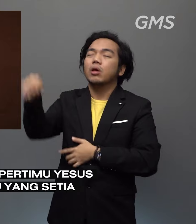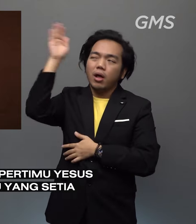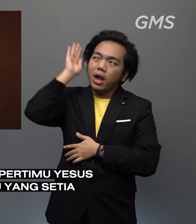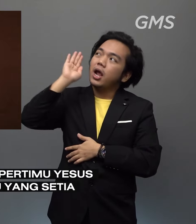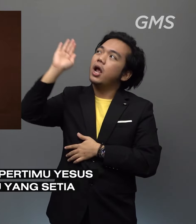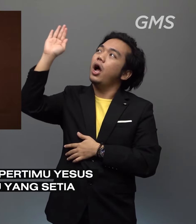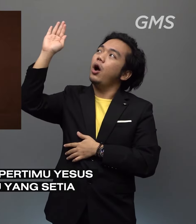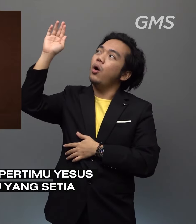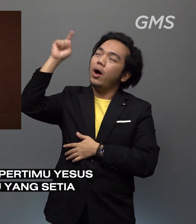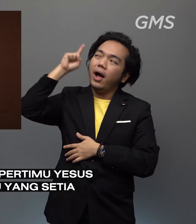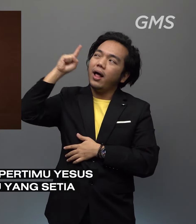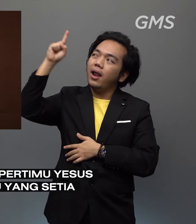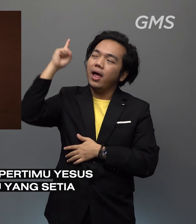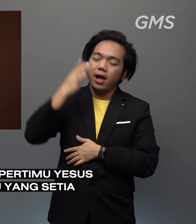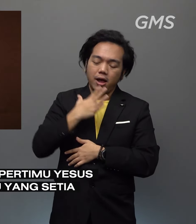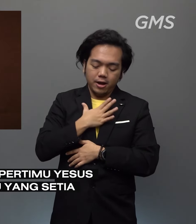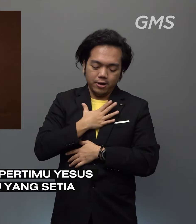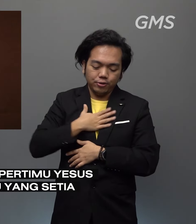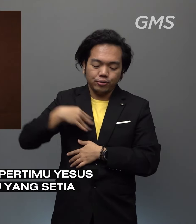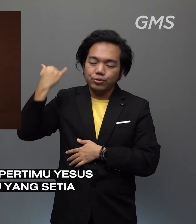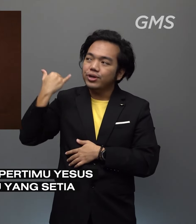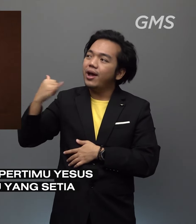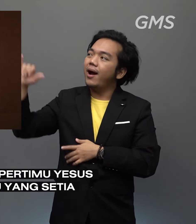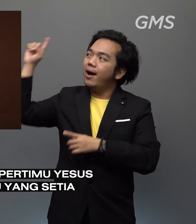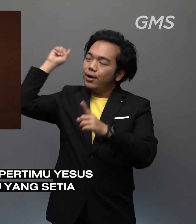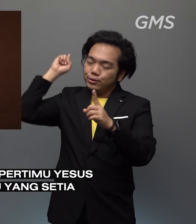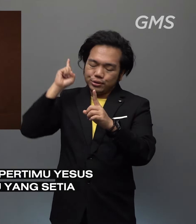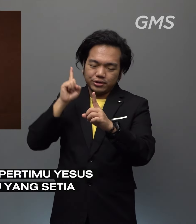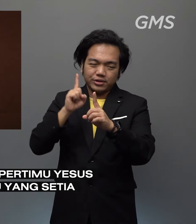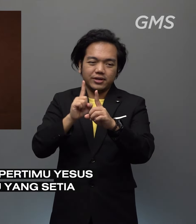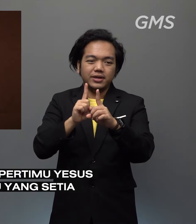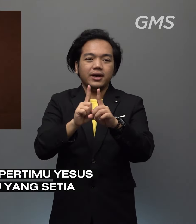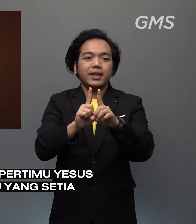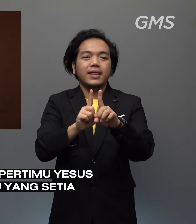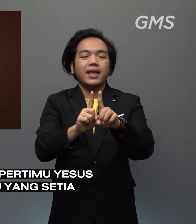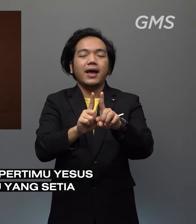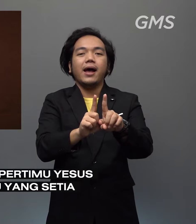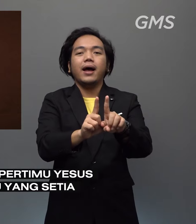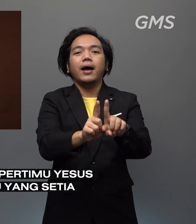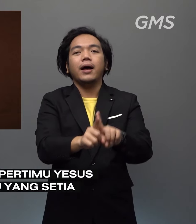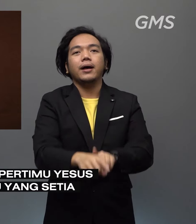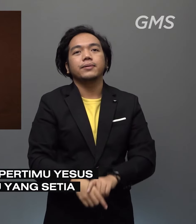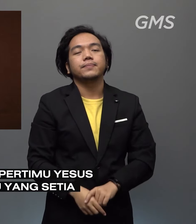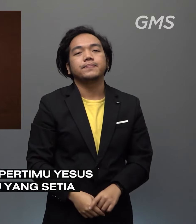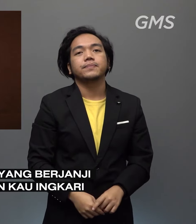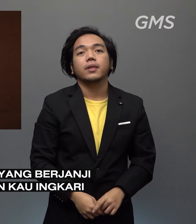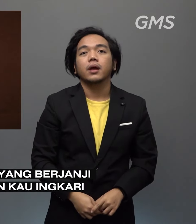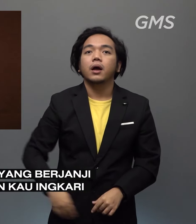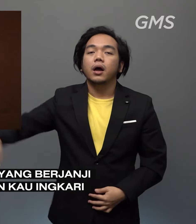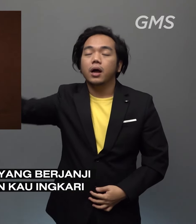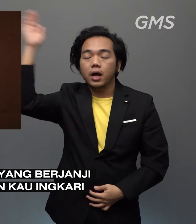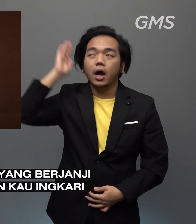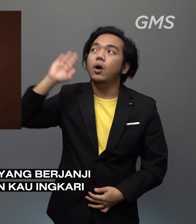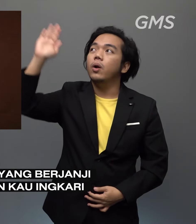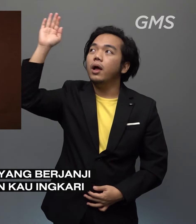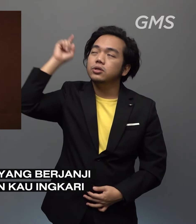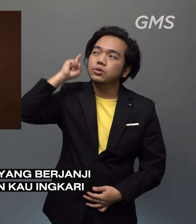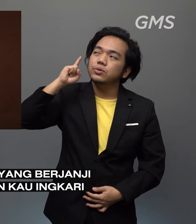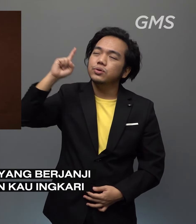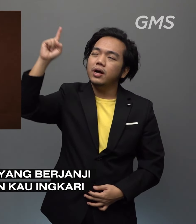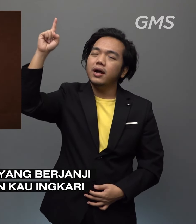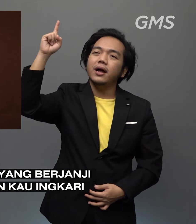Yesus. Kau Allahku yang setia. Sekali lagi katakan,